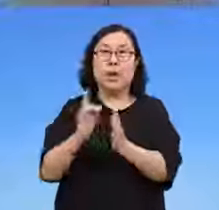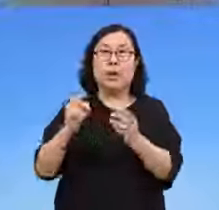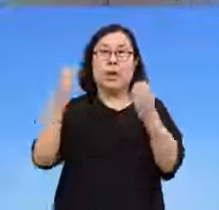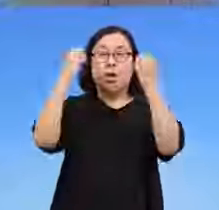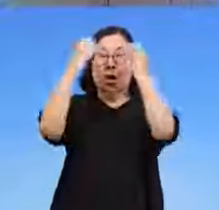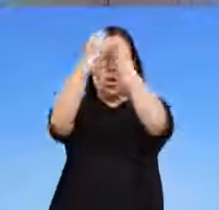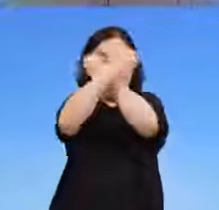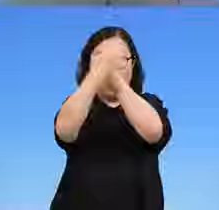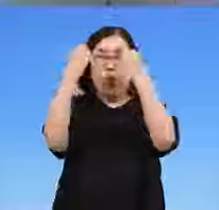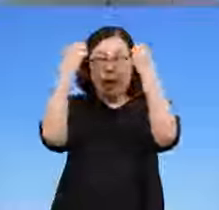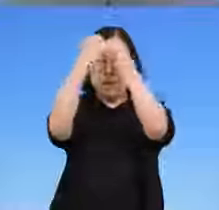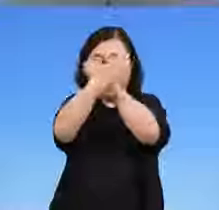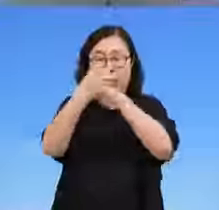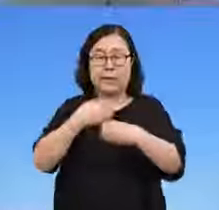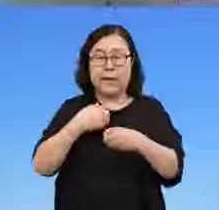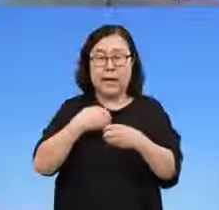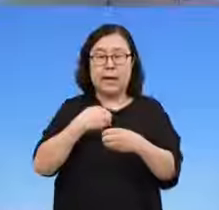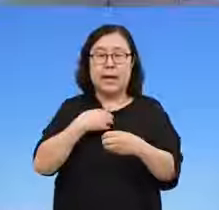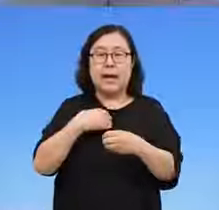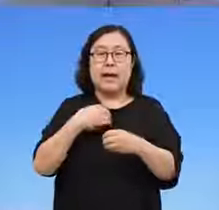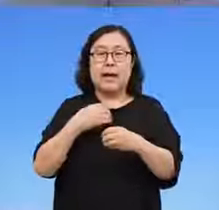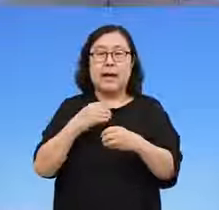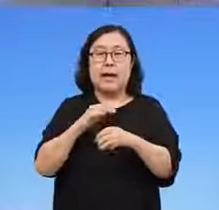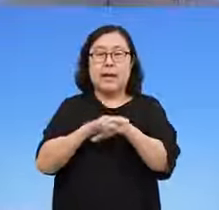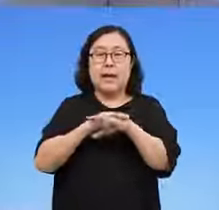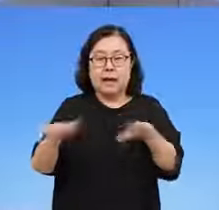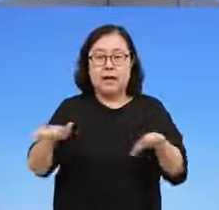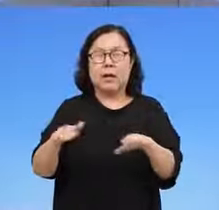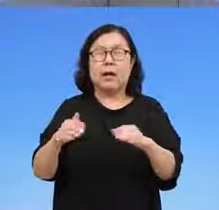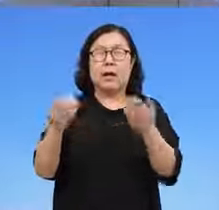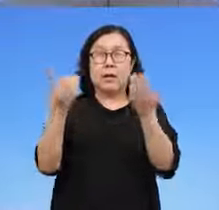목사님 그게 오해라는 걸 제가 풀어드리겠습니다.